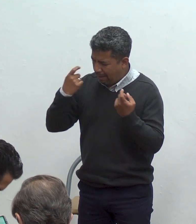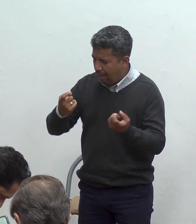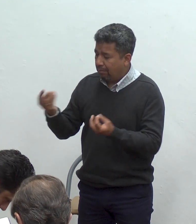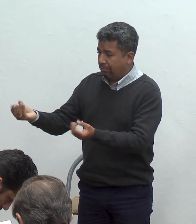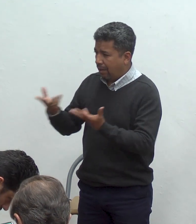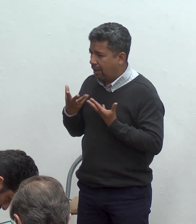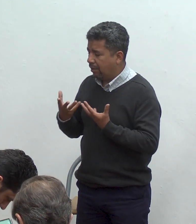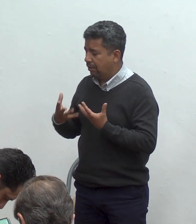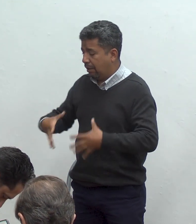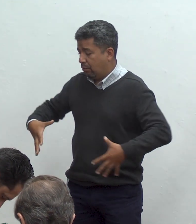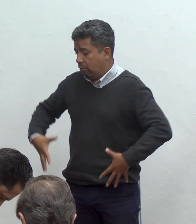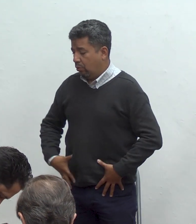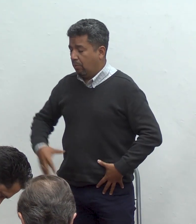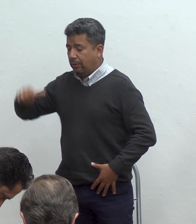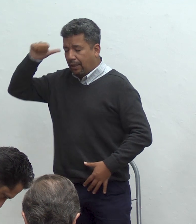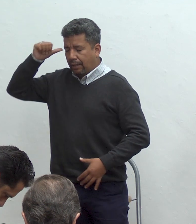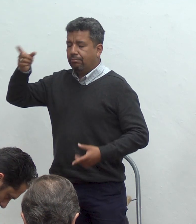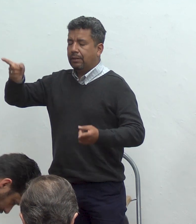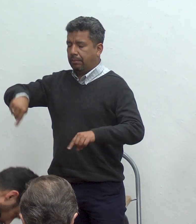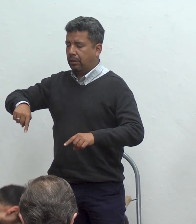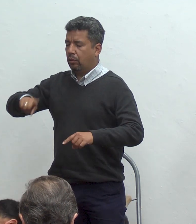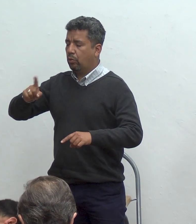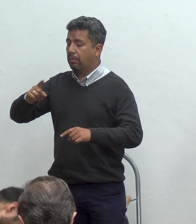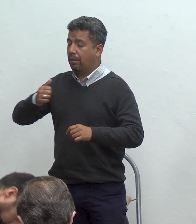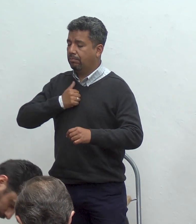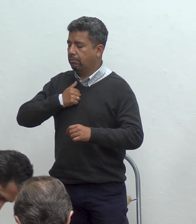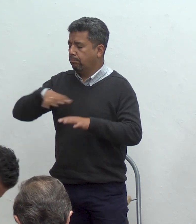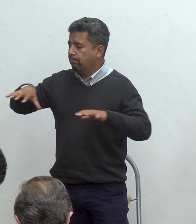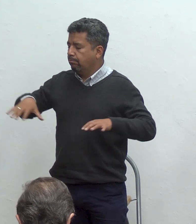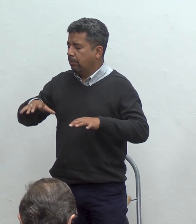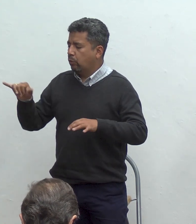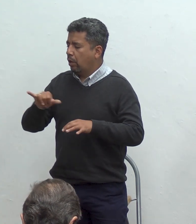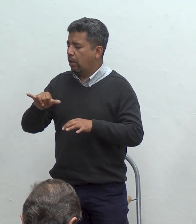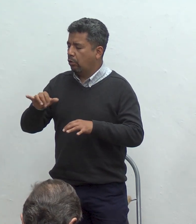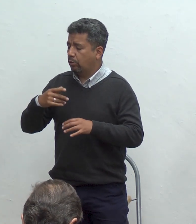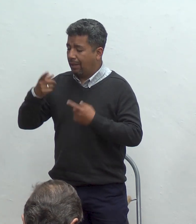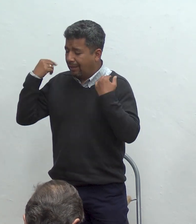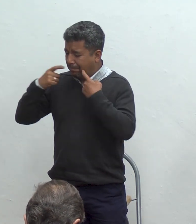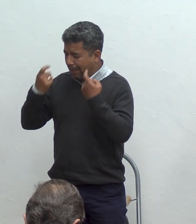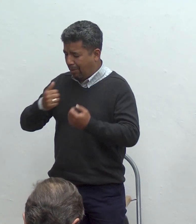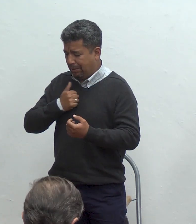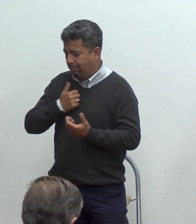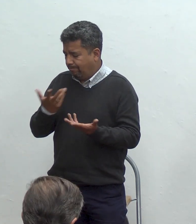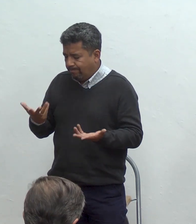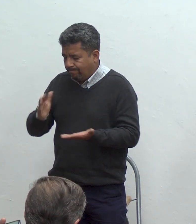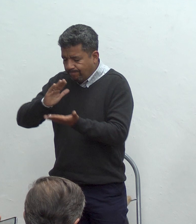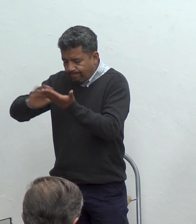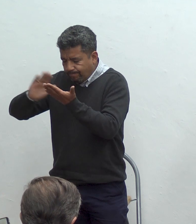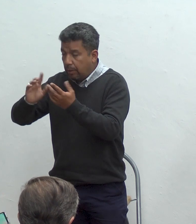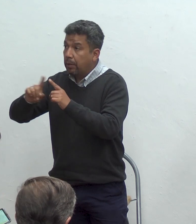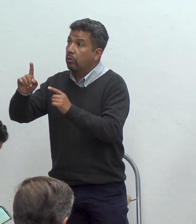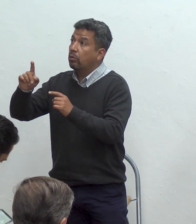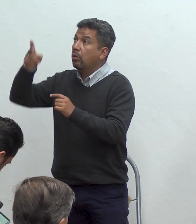recibimos de Adán, Señor, sino por nuestra propia cuenta como habíamos pecado, Señor. Pero